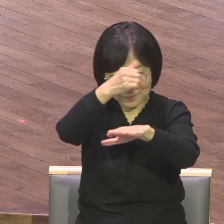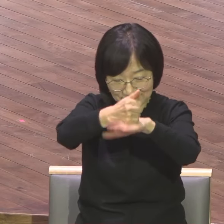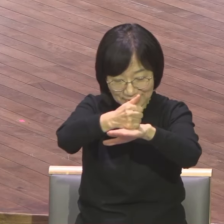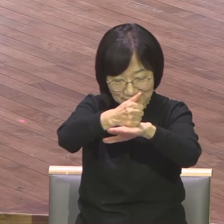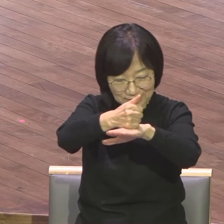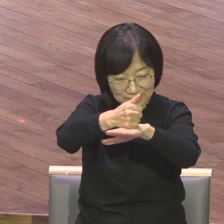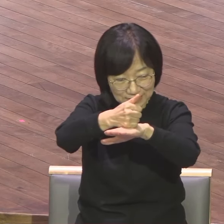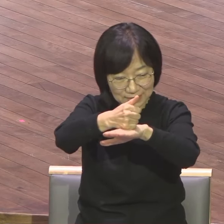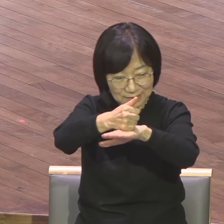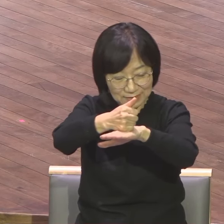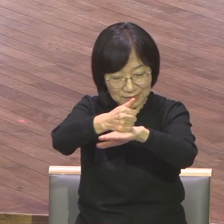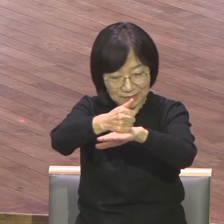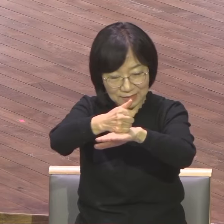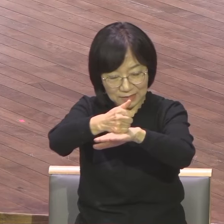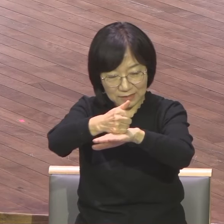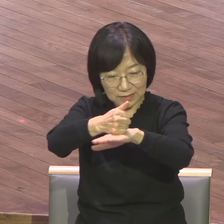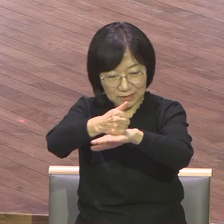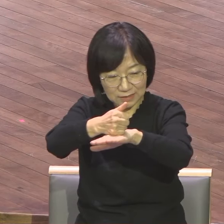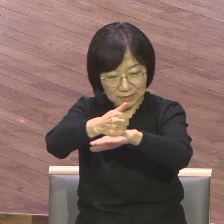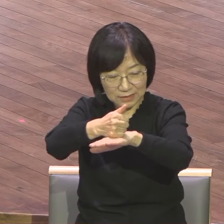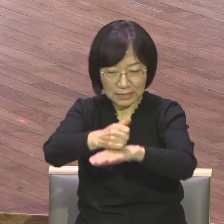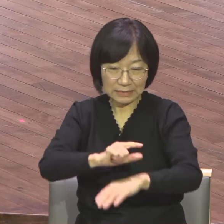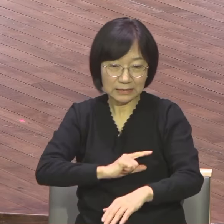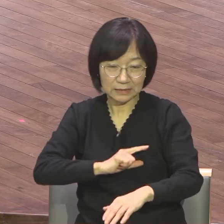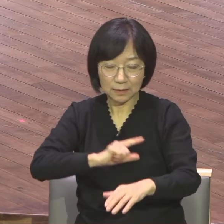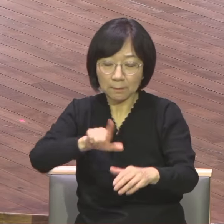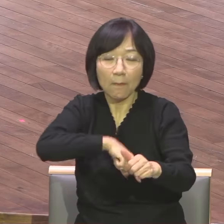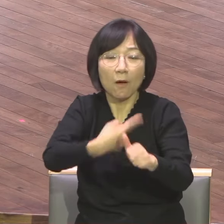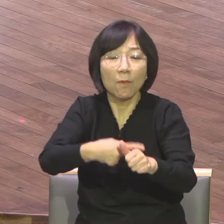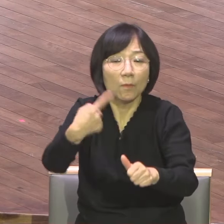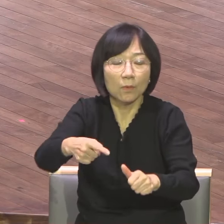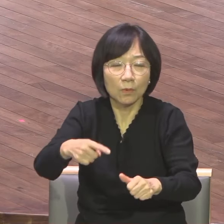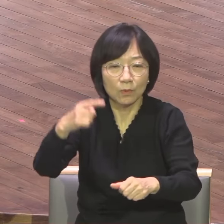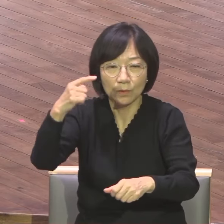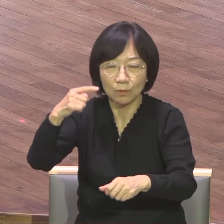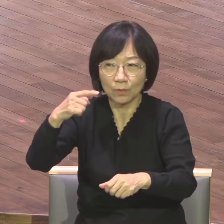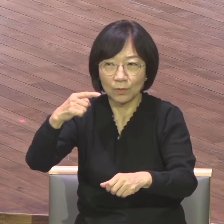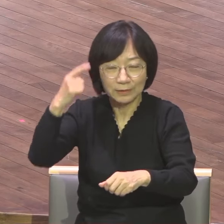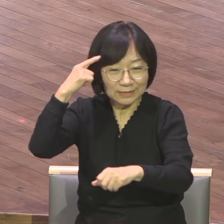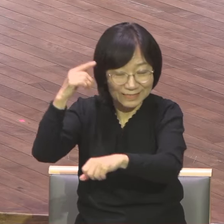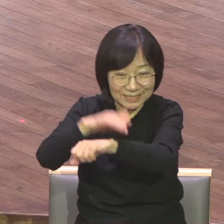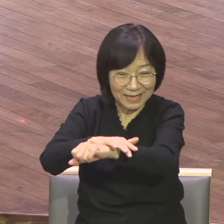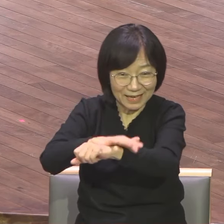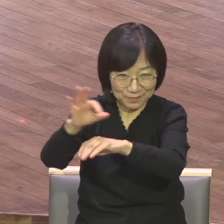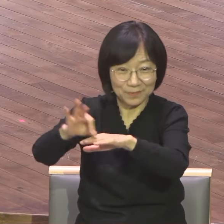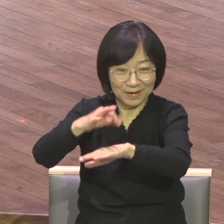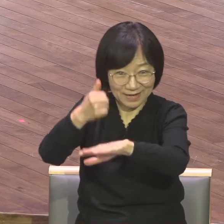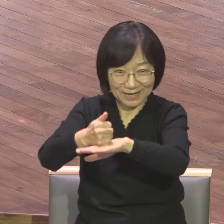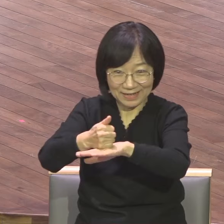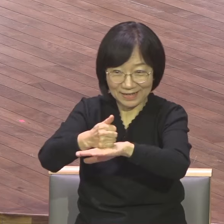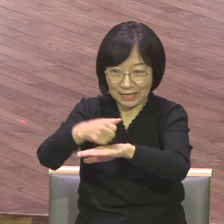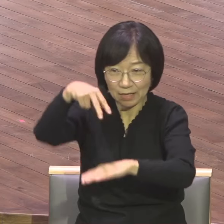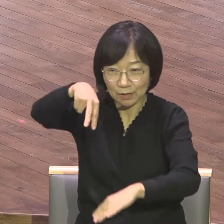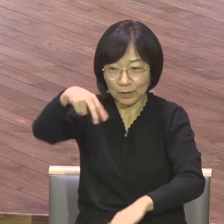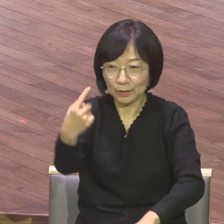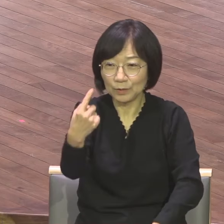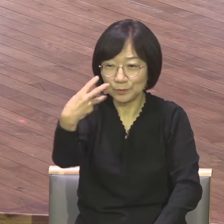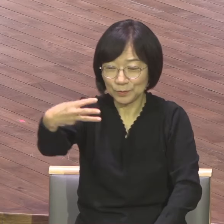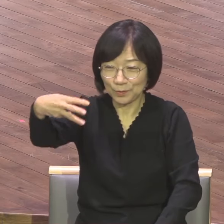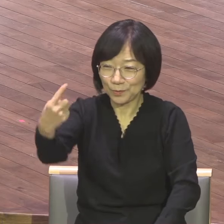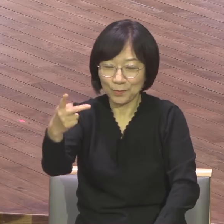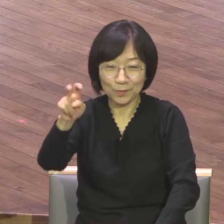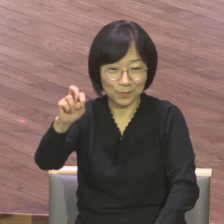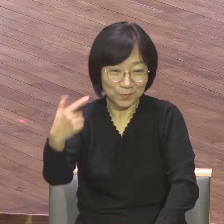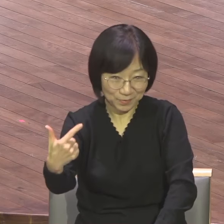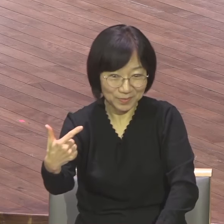지혜의 대명사로 불린 이유는요, 그 개인의 능력이 아니었어요. 그 개인의 무슨 능력이 결코 아닙니다. 열왕기상